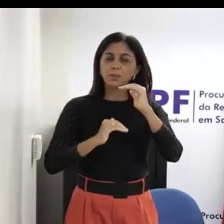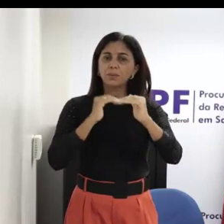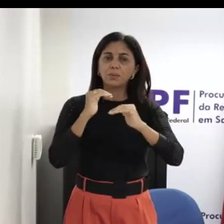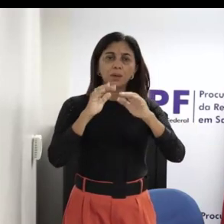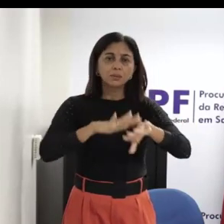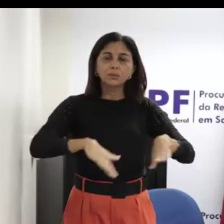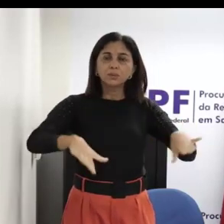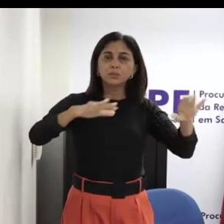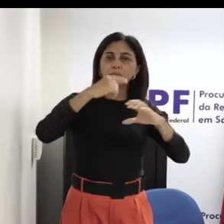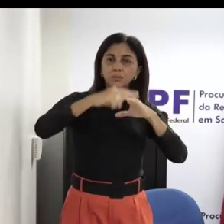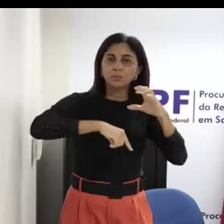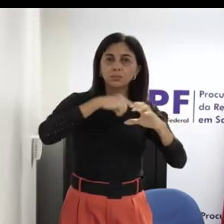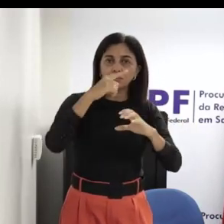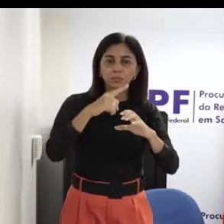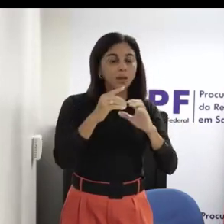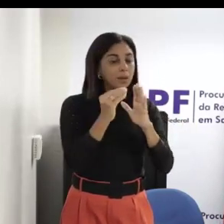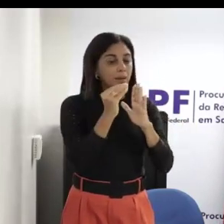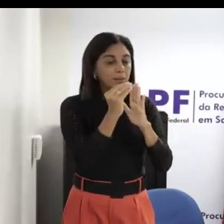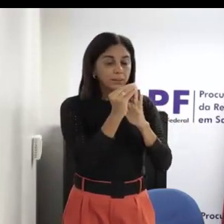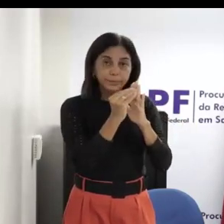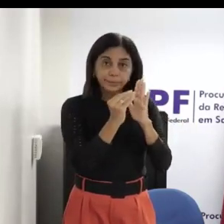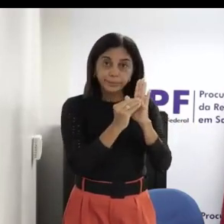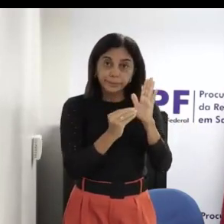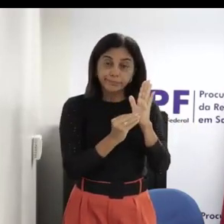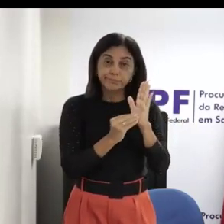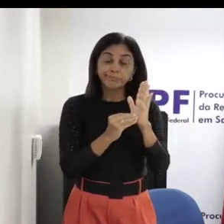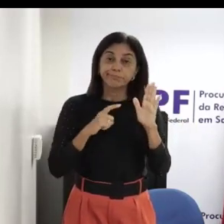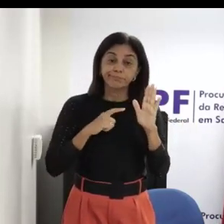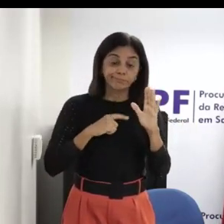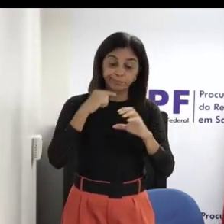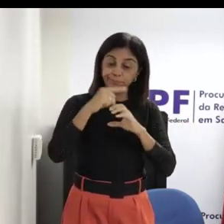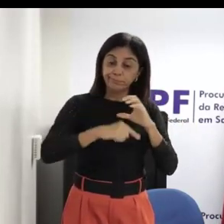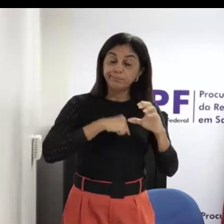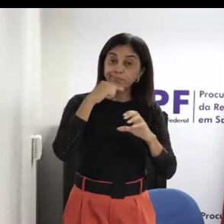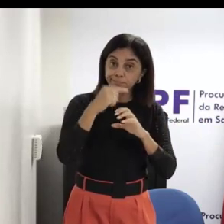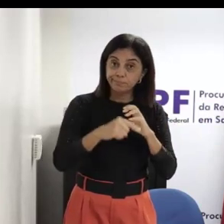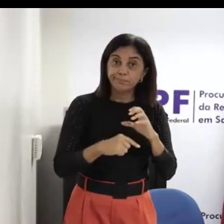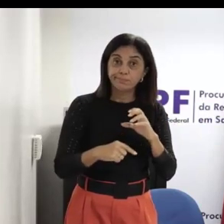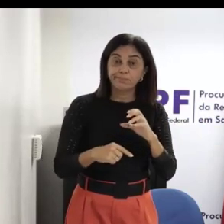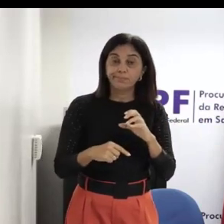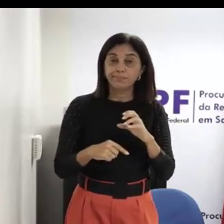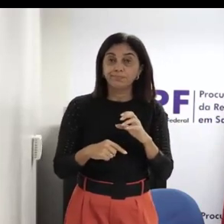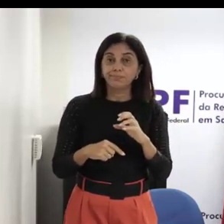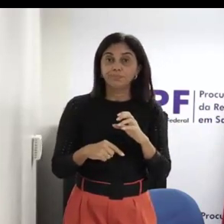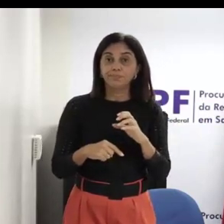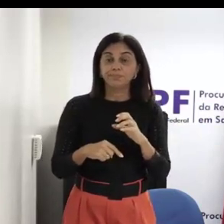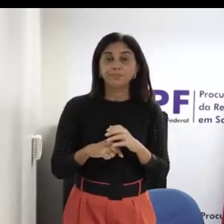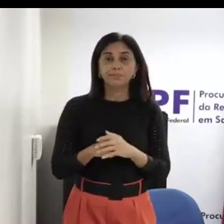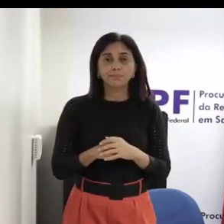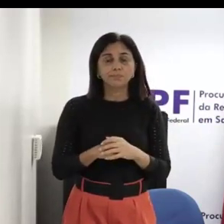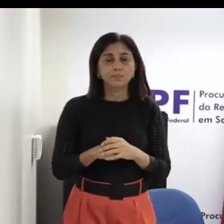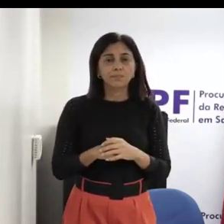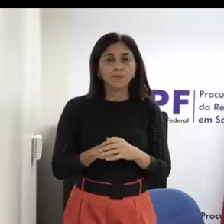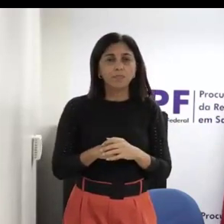de pessoas que que foram ofensores sexuais que foram condenados Isso é uma é uma uma análise eh